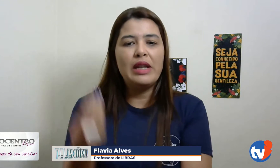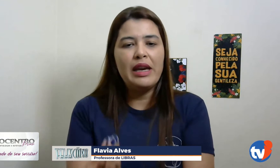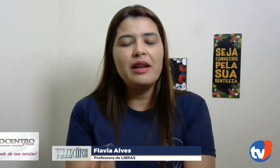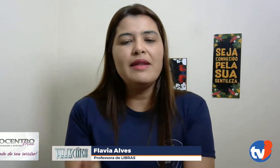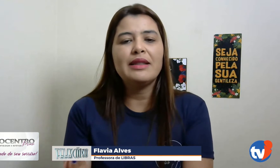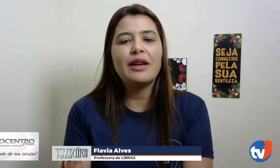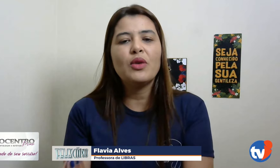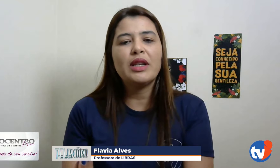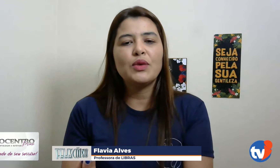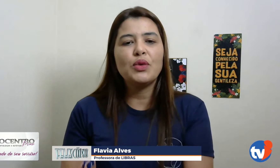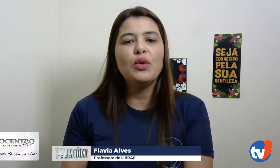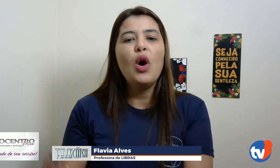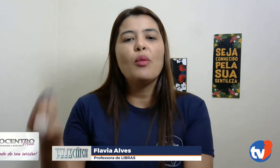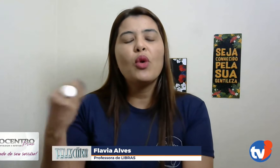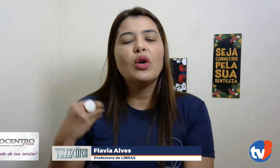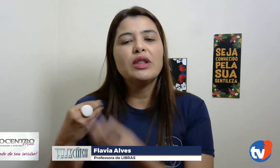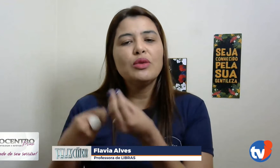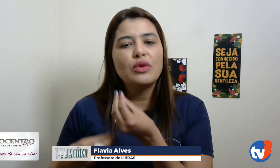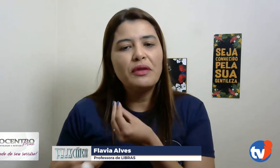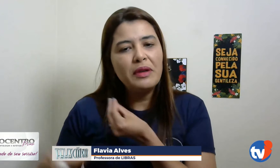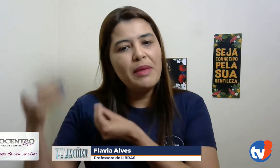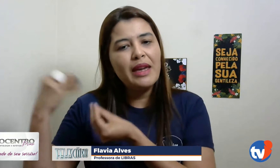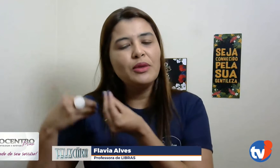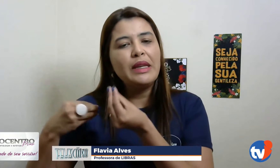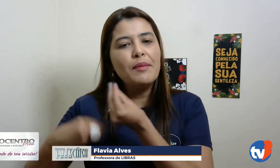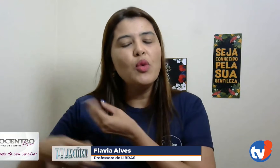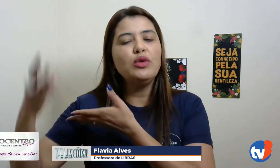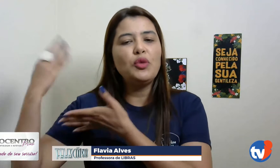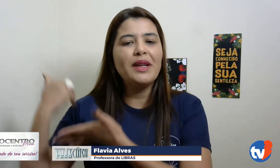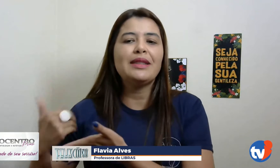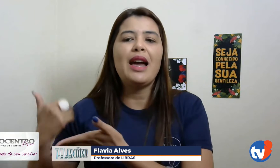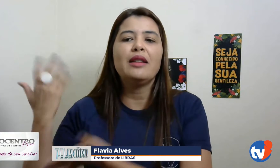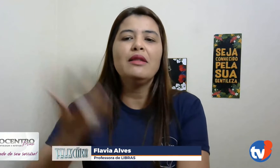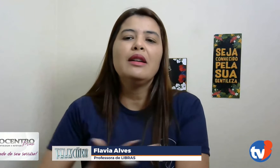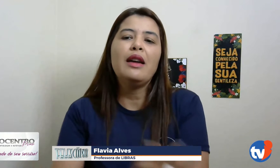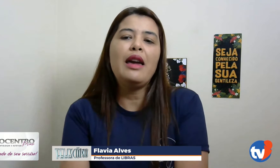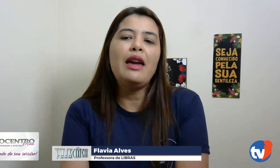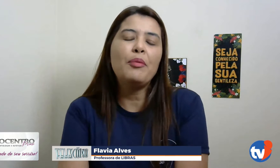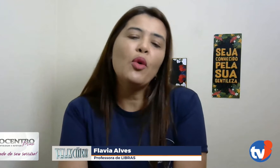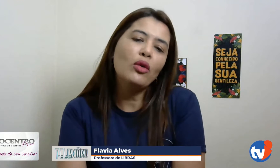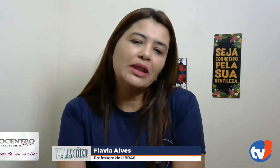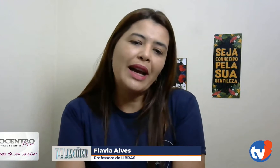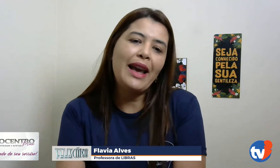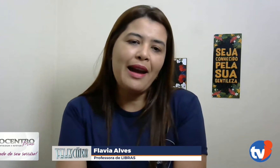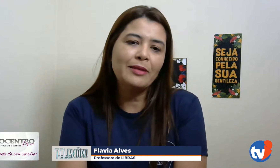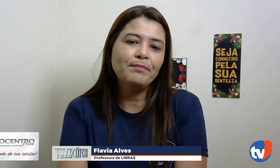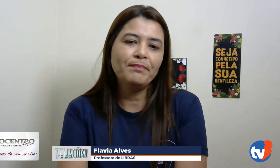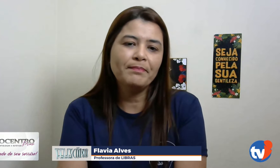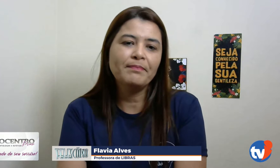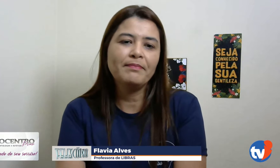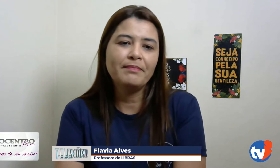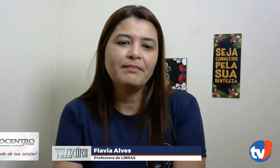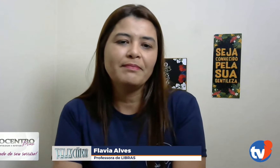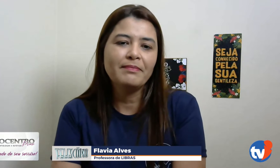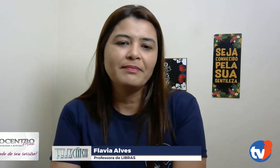e eles escolheram essa cor azul por conta do sofrimento que muitos passaram, por conta da